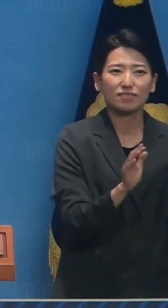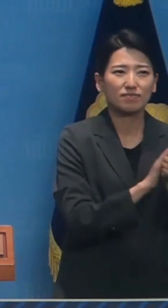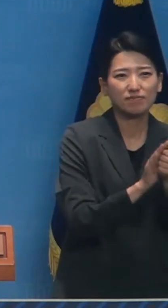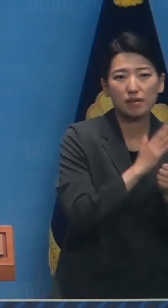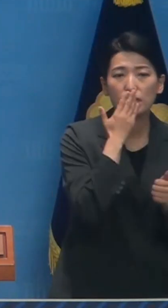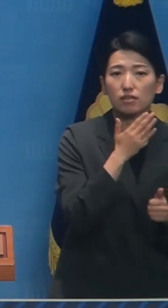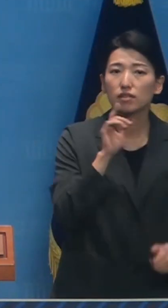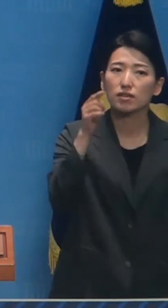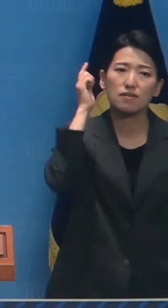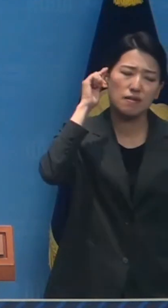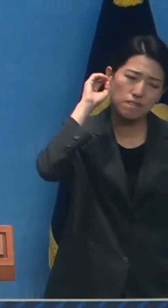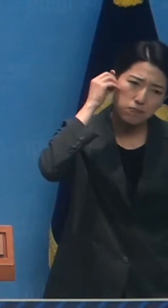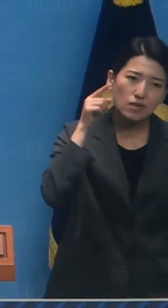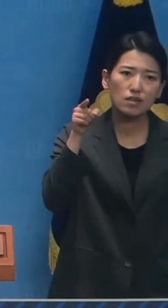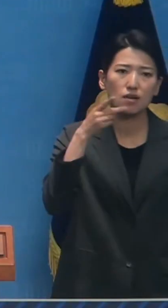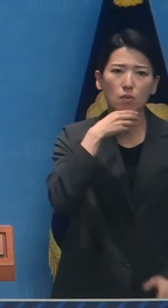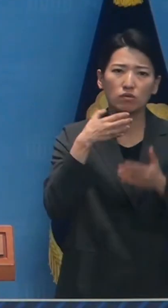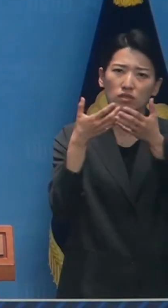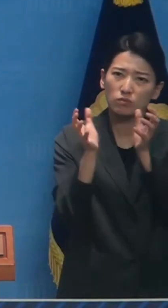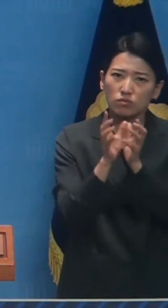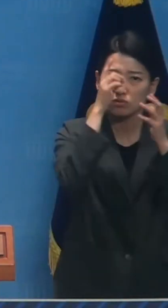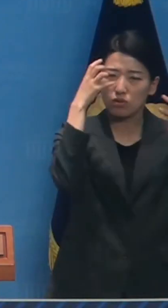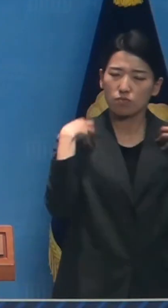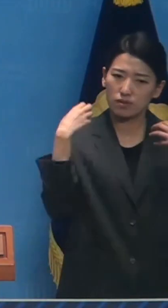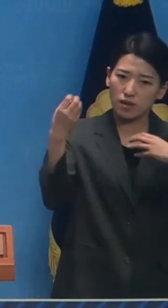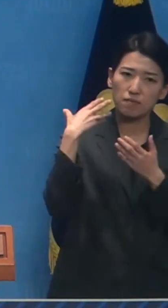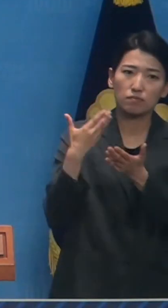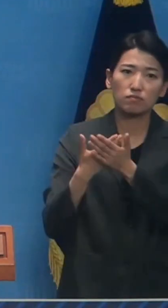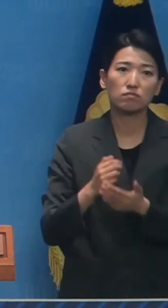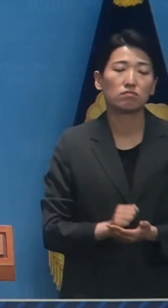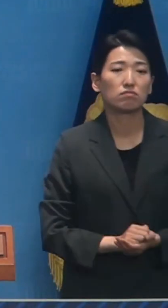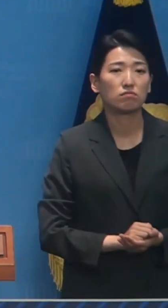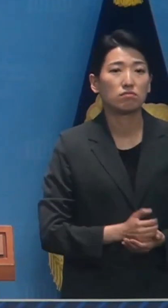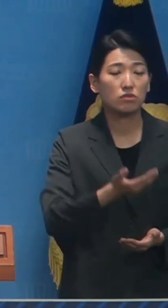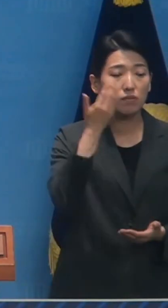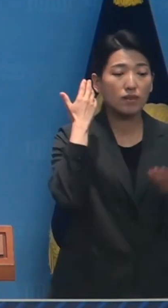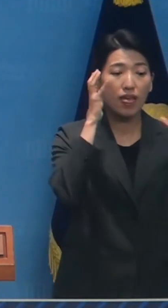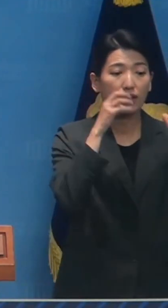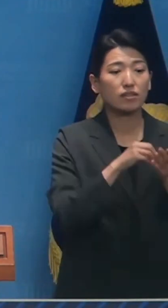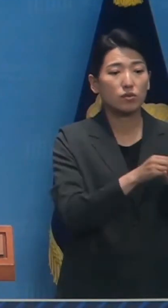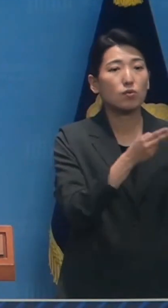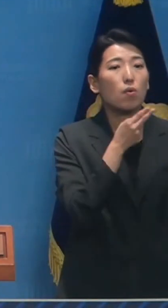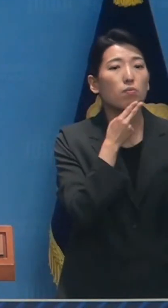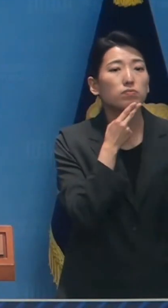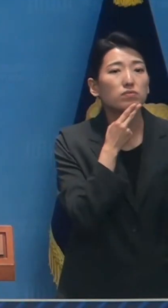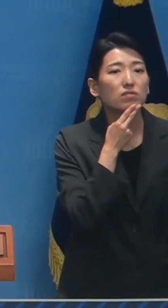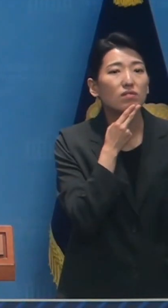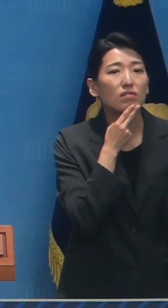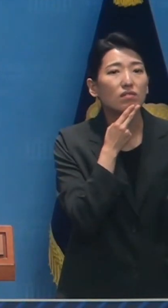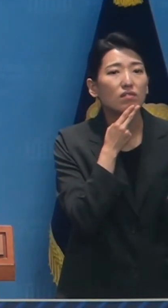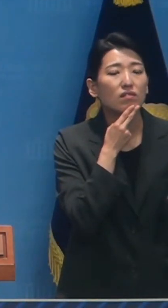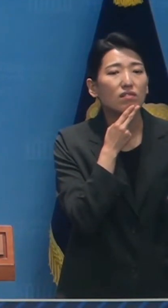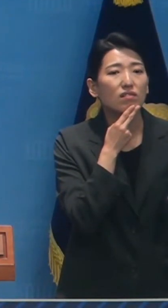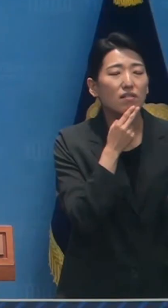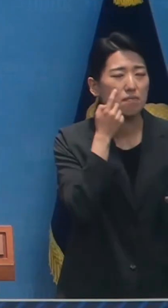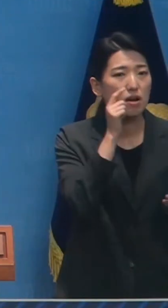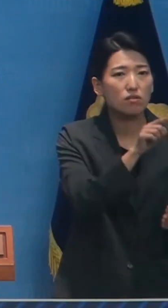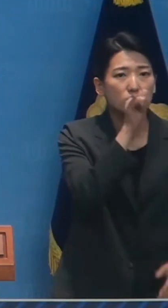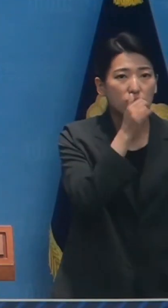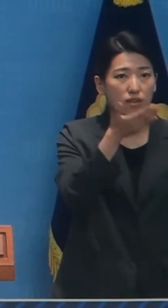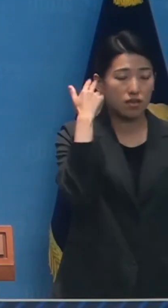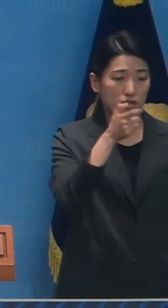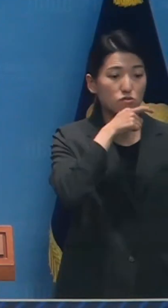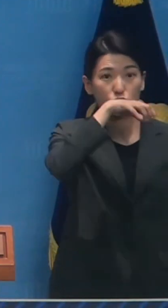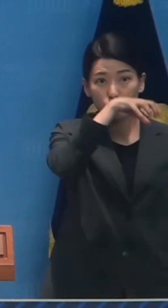보건복지부와 정부는 답을 해야 합니다. 미등록 신생아 사건의 시작이었던 수원 냉동실 영아는 인명